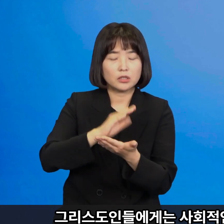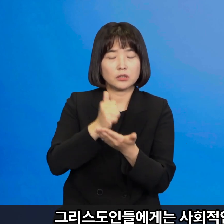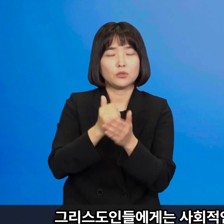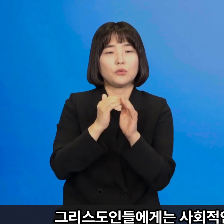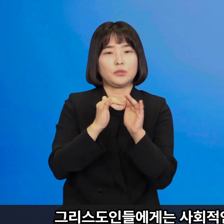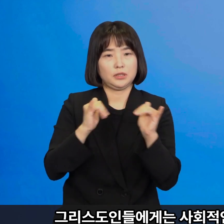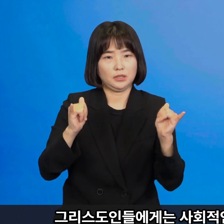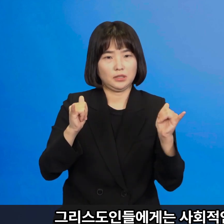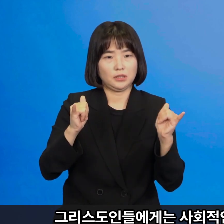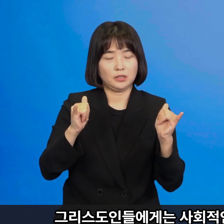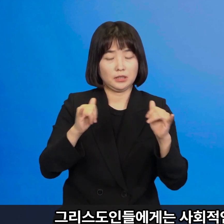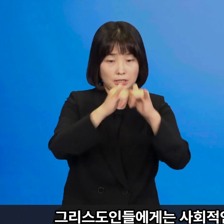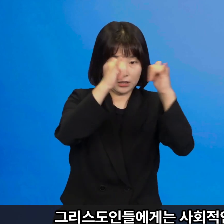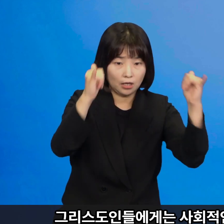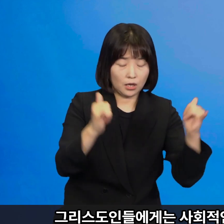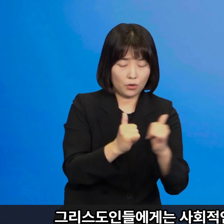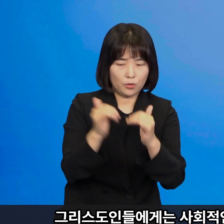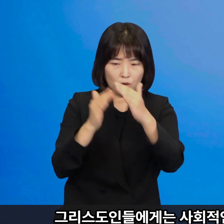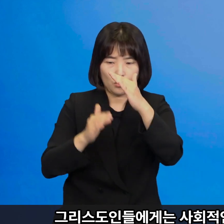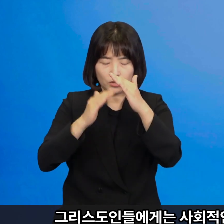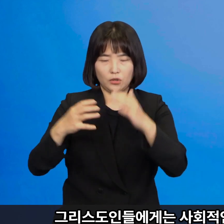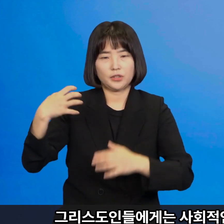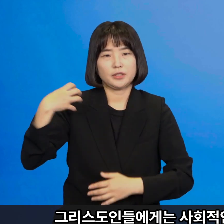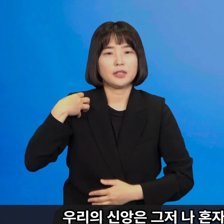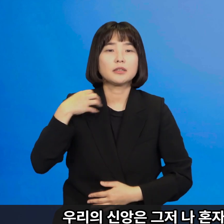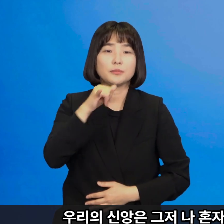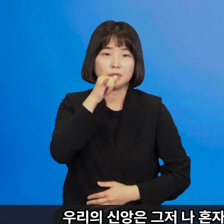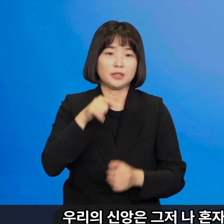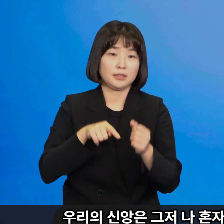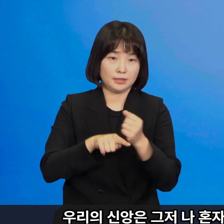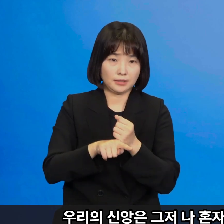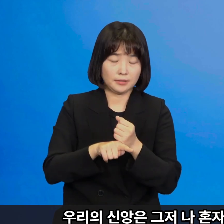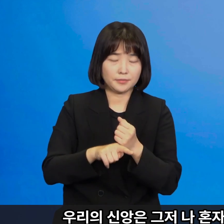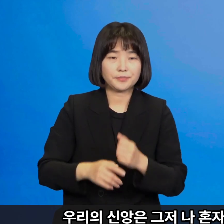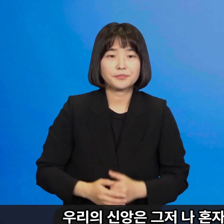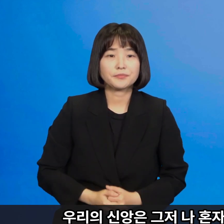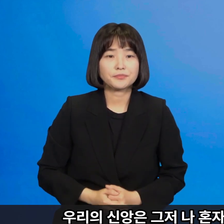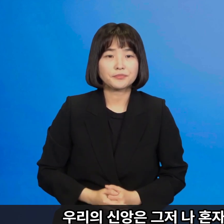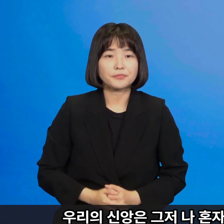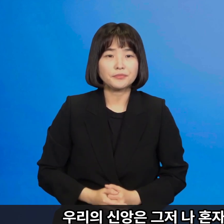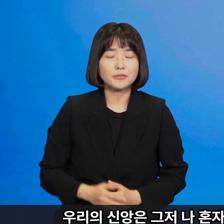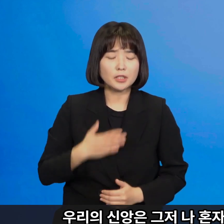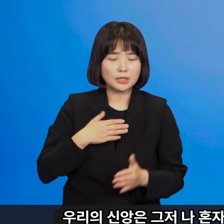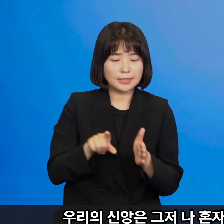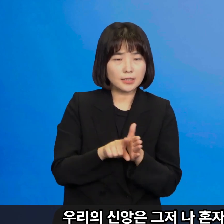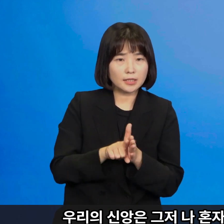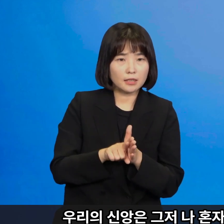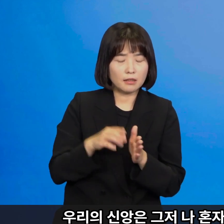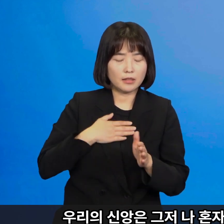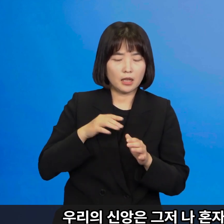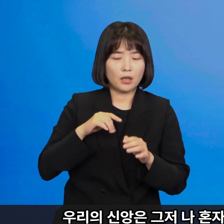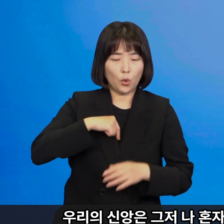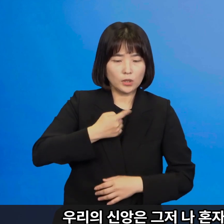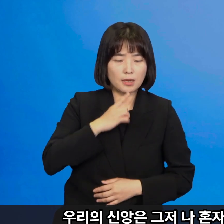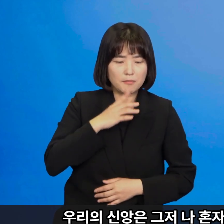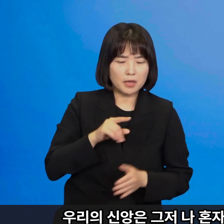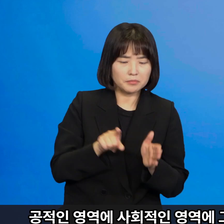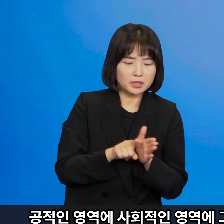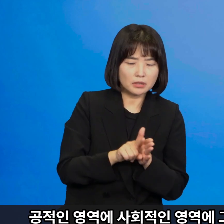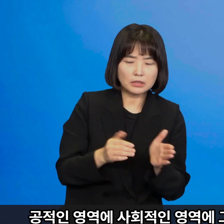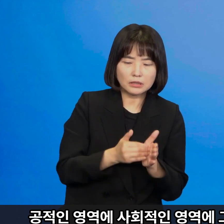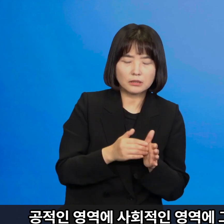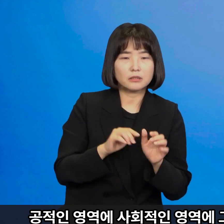사회적인, 공적인 책임이 있다는 겁니다. 우리의 신앙은 그저 나 혼자만 믿는 사적인 신앙이